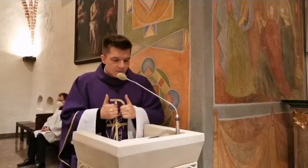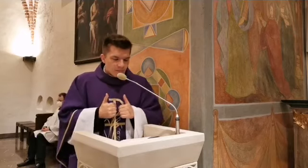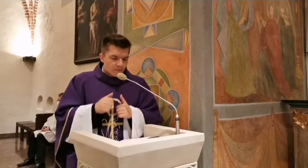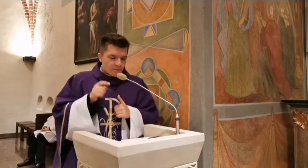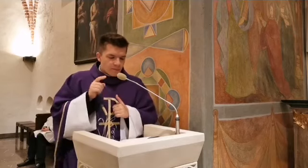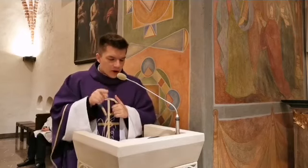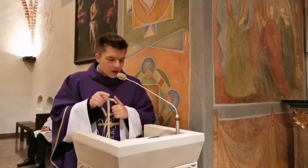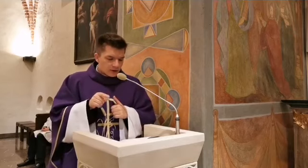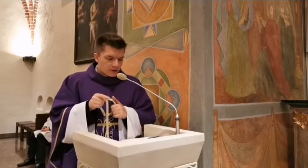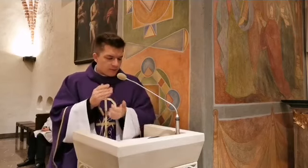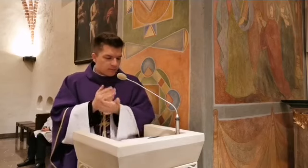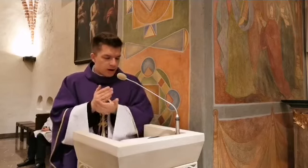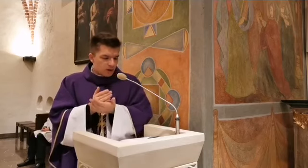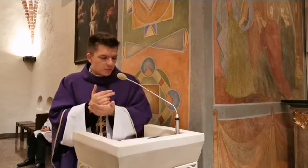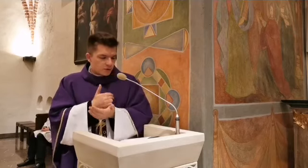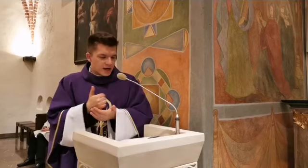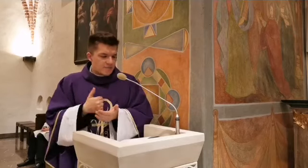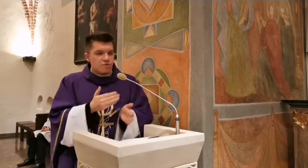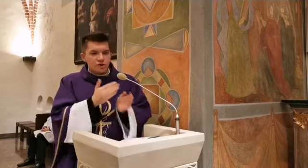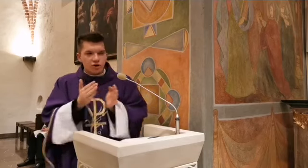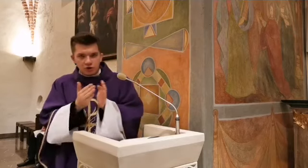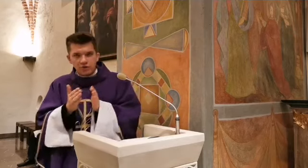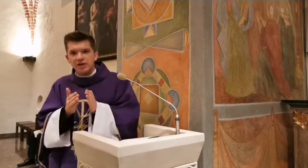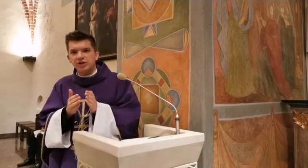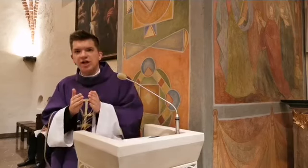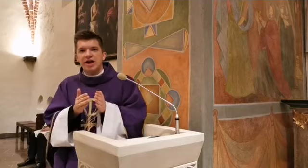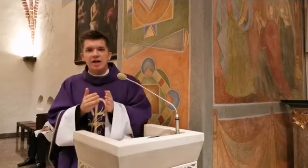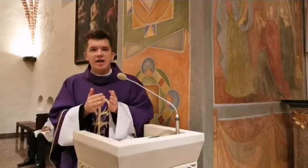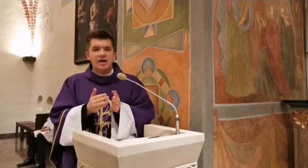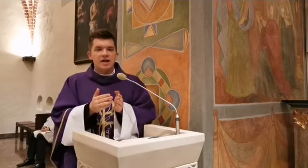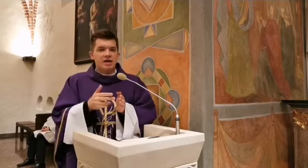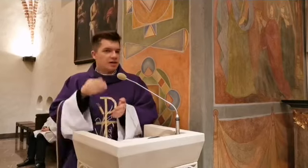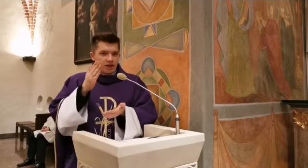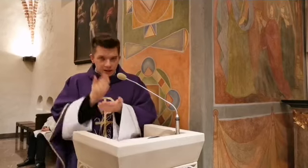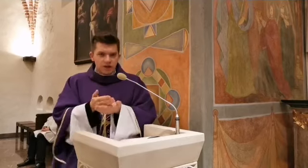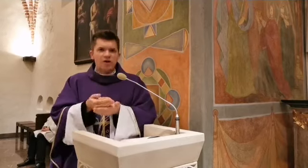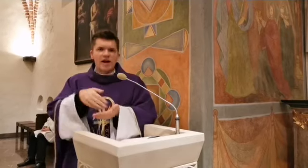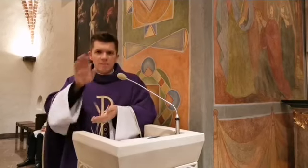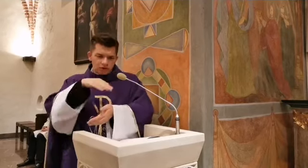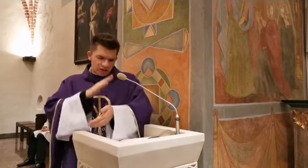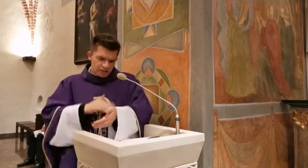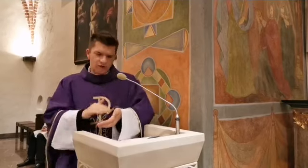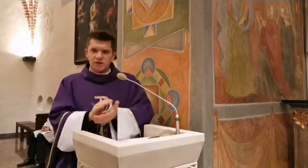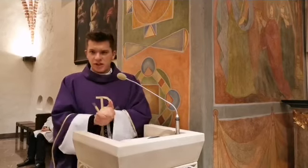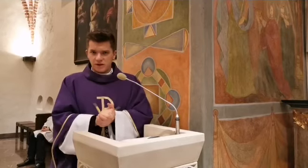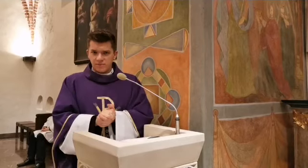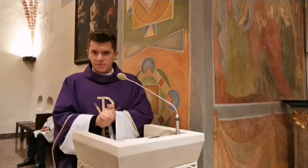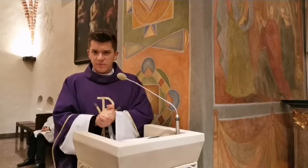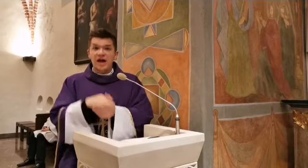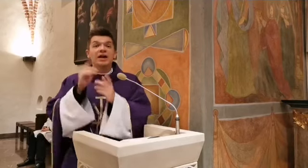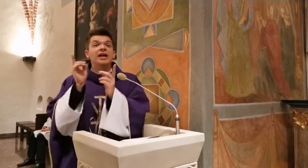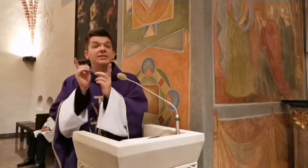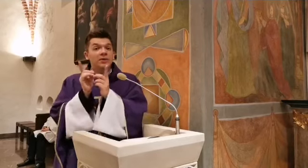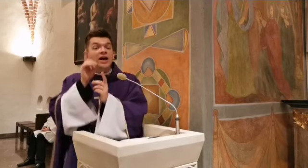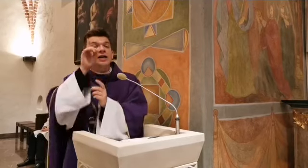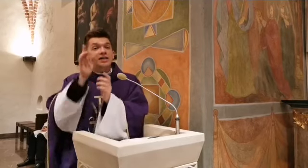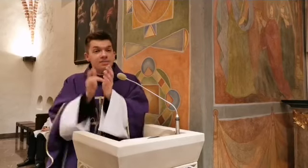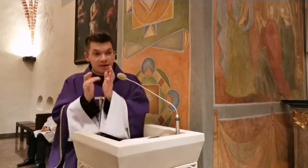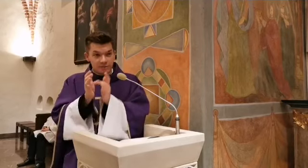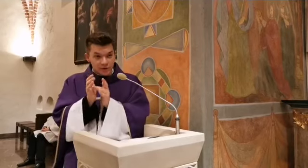aby on pomógł nam przygotować się nie tylko na Boże Narodzenie, ale